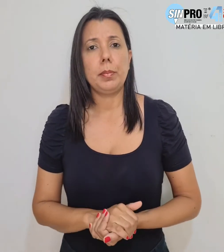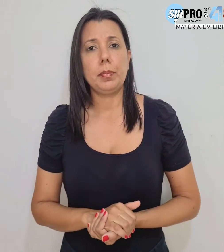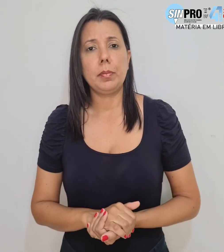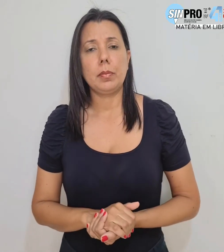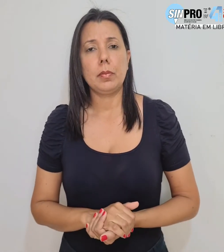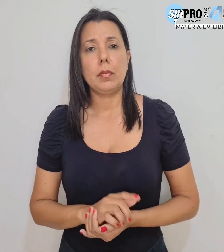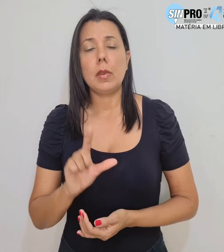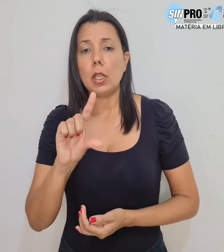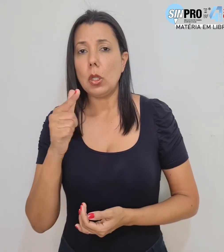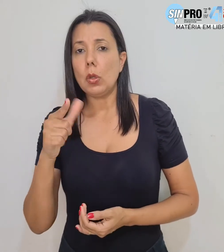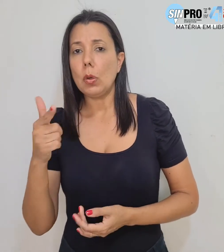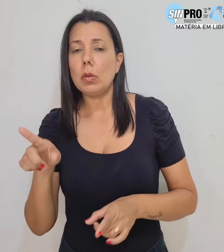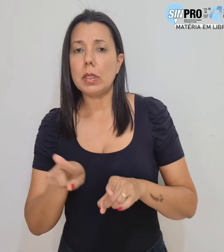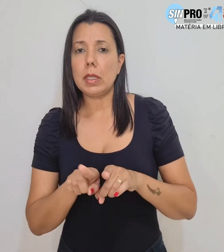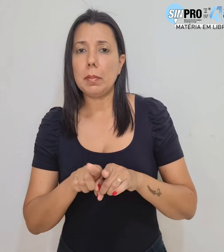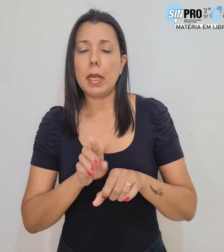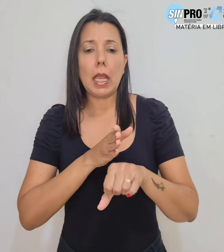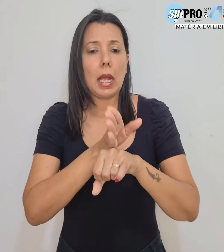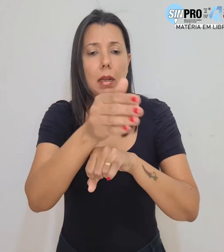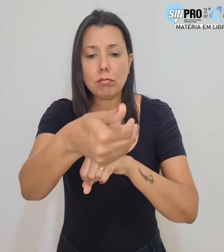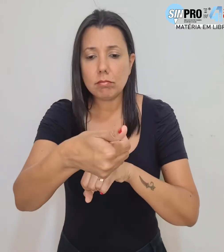e outros meios de acesso